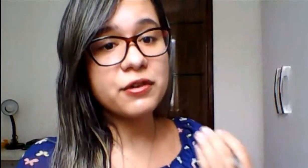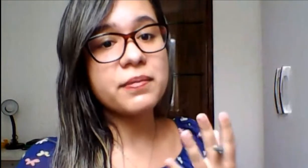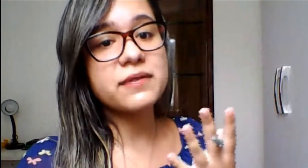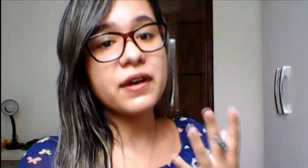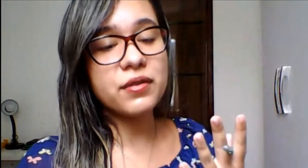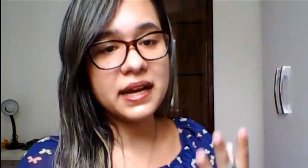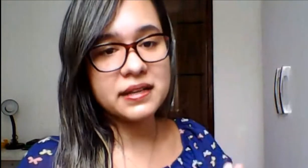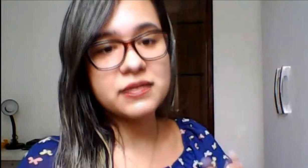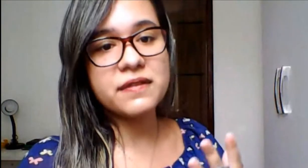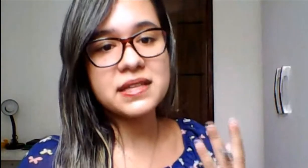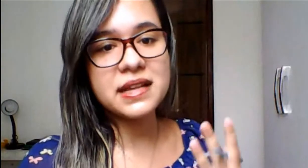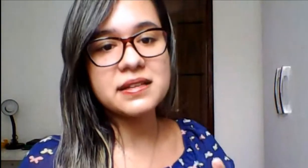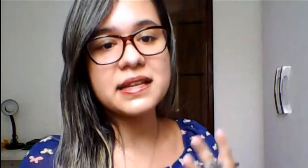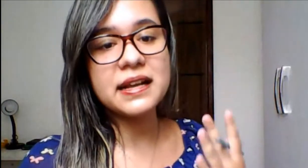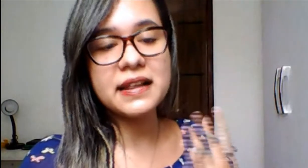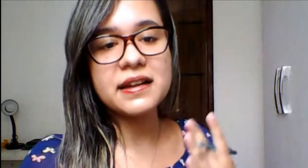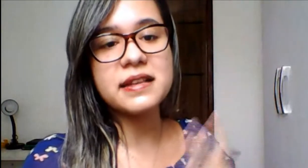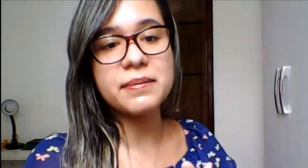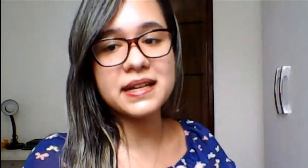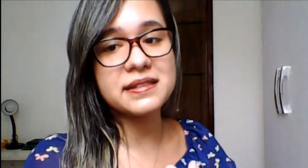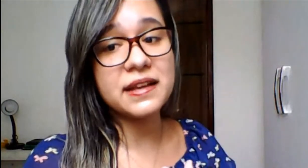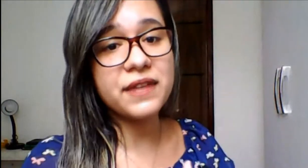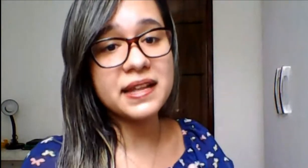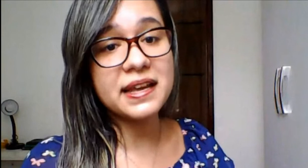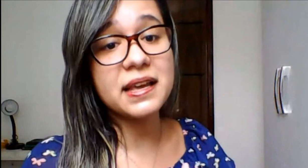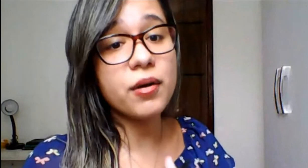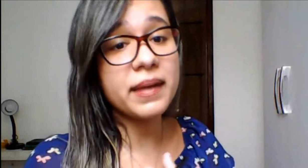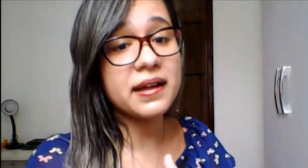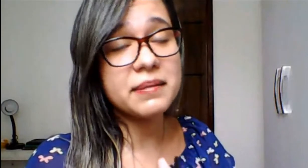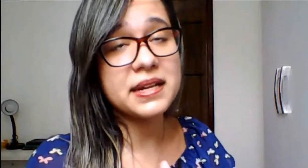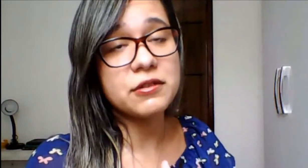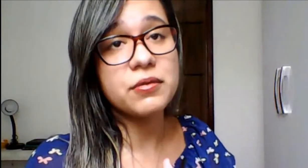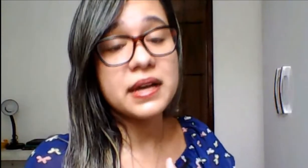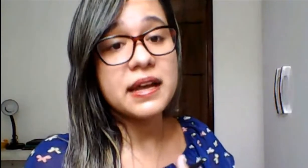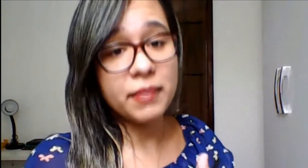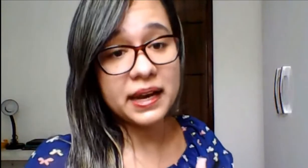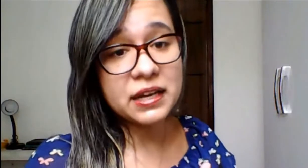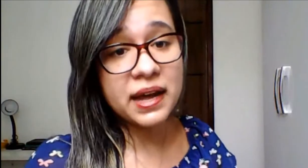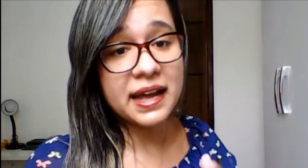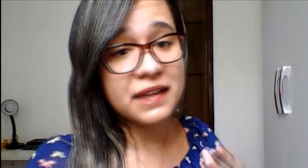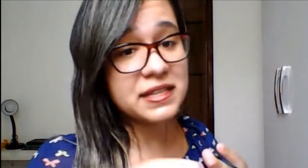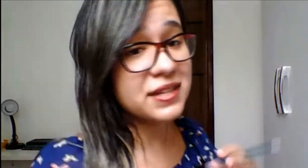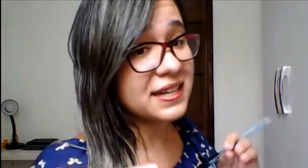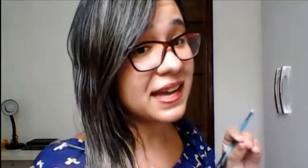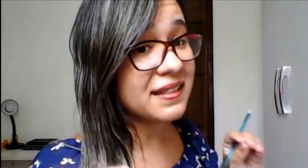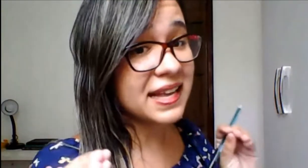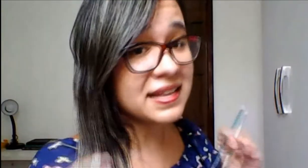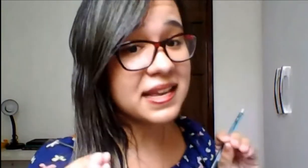algumas faculdades, universidades de letras libras, elas defendem é que como a libras é uma língua, ela vai se utilizar desses